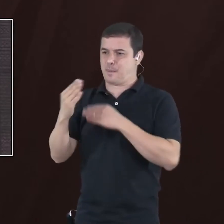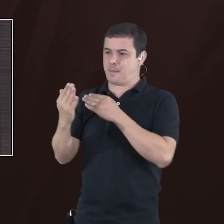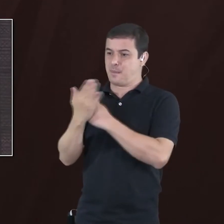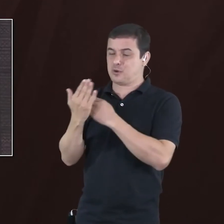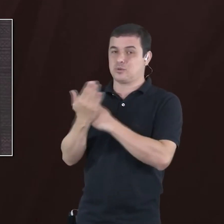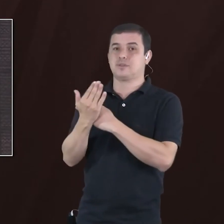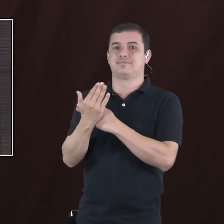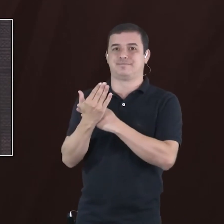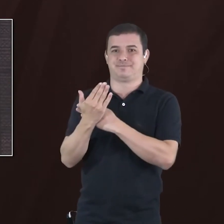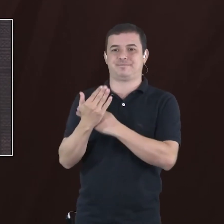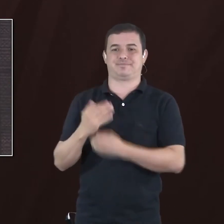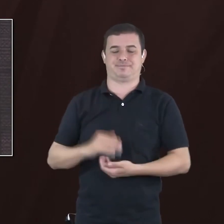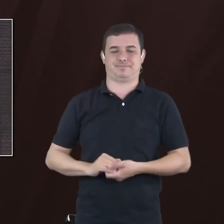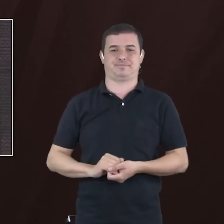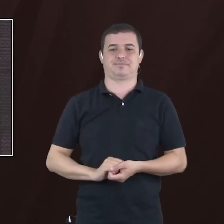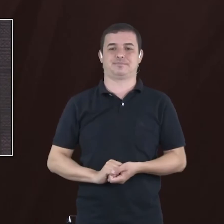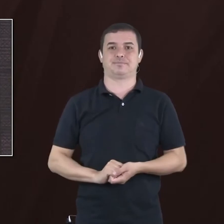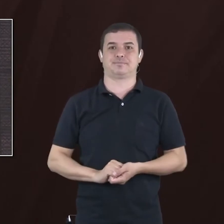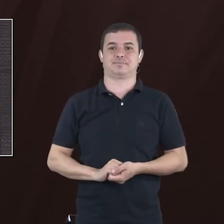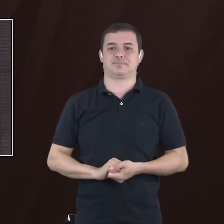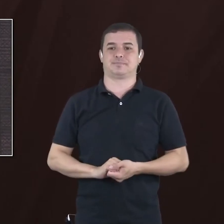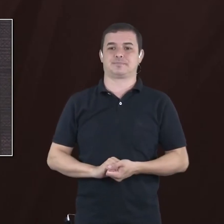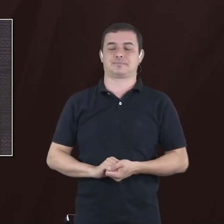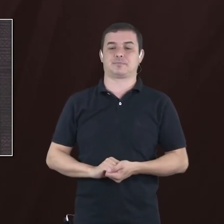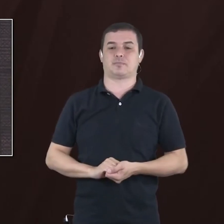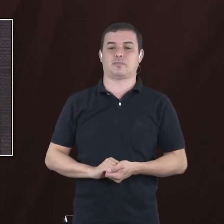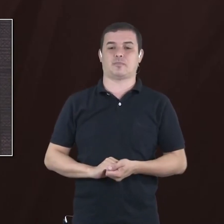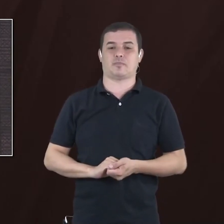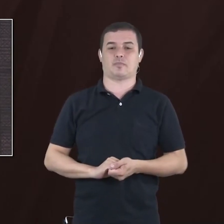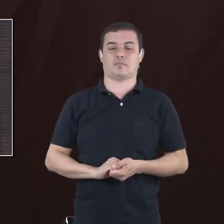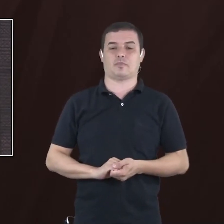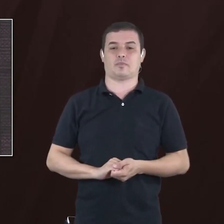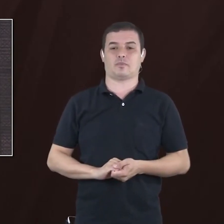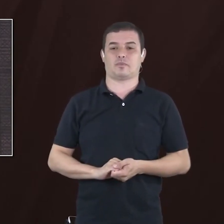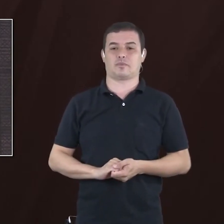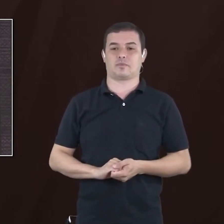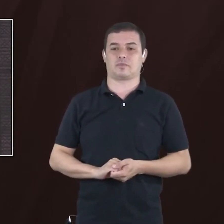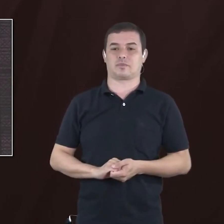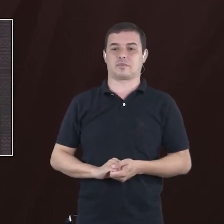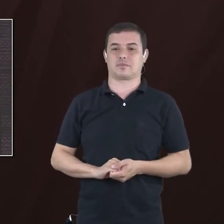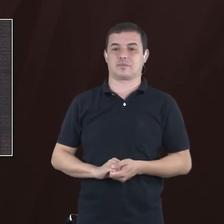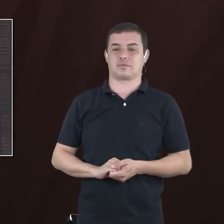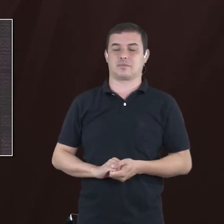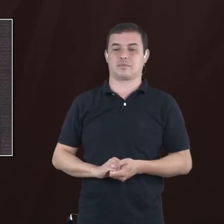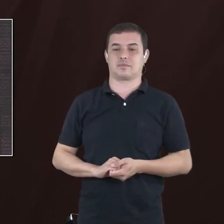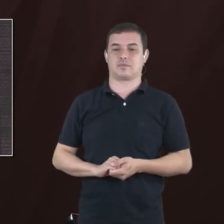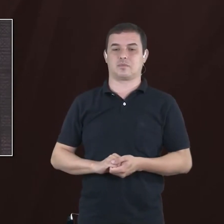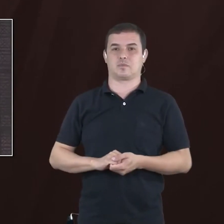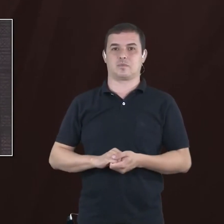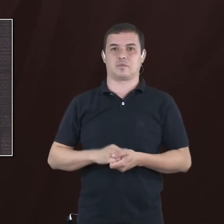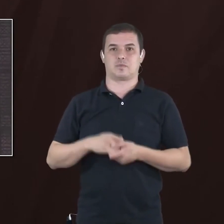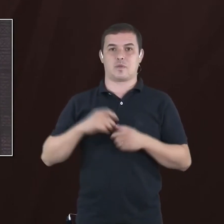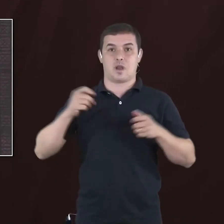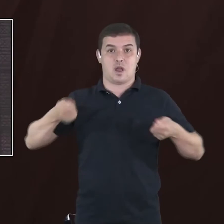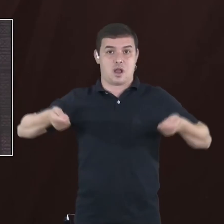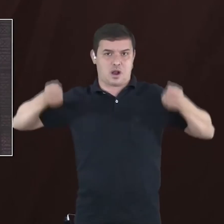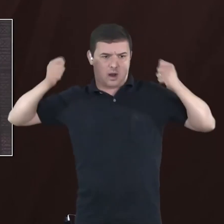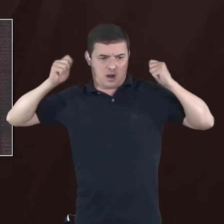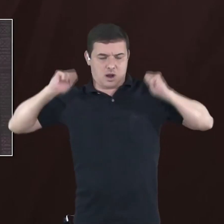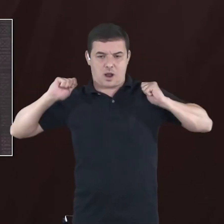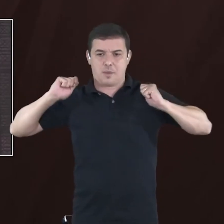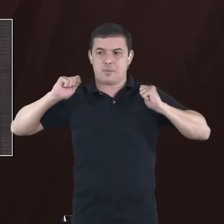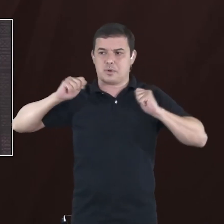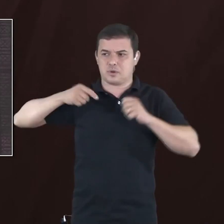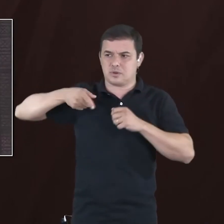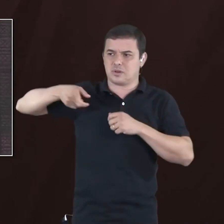versículo 13. Quando vieres, traze a capa que deixei em Trode, em casa de Carpo, bem como os